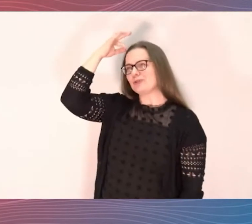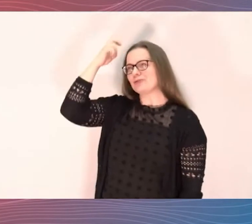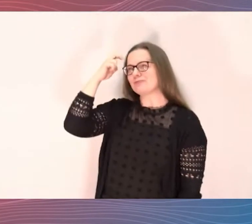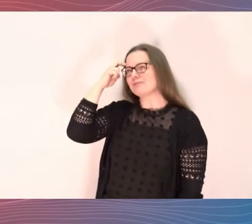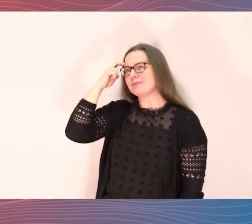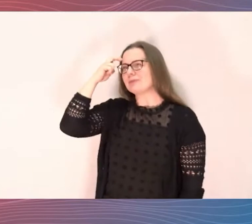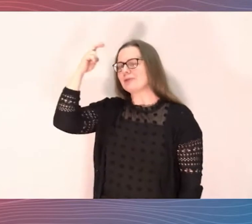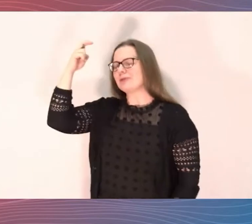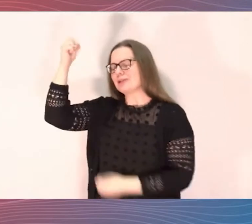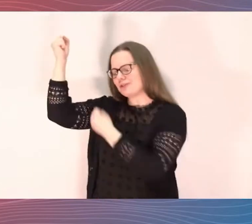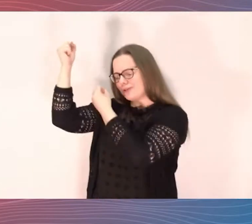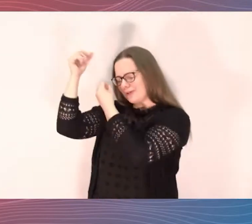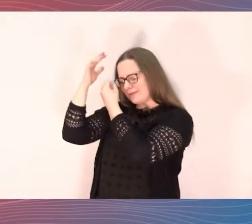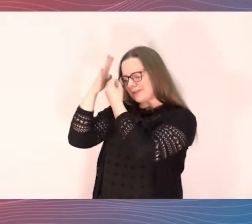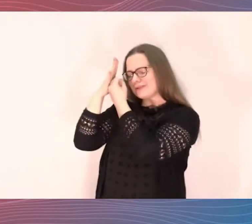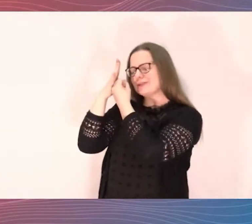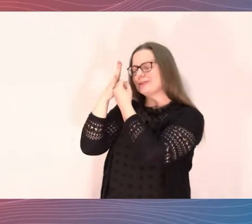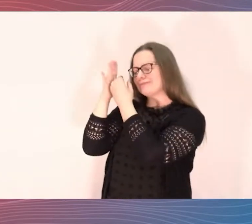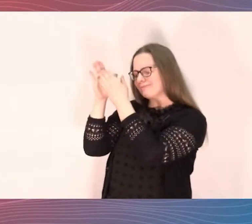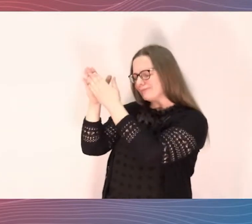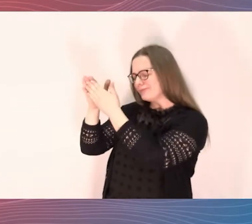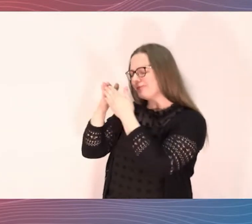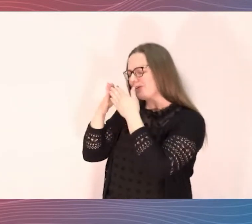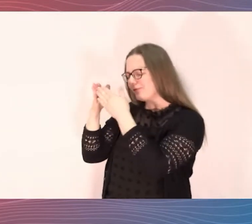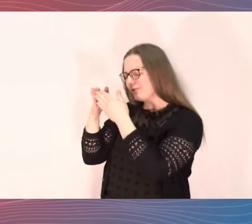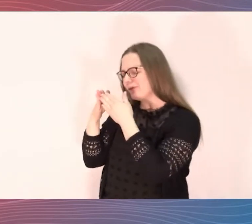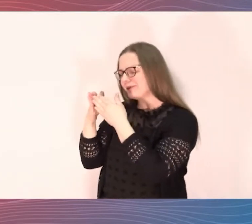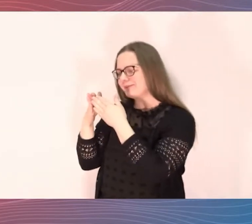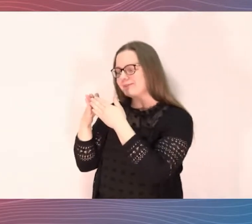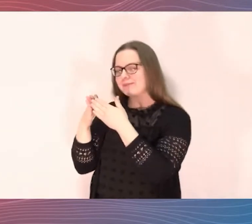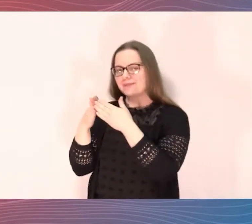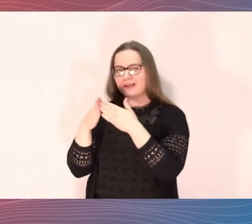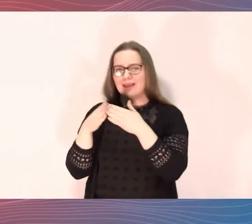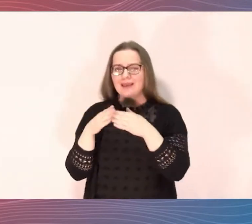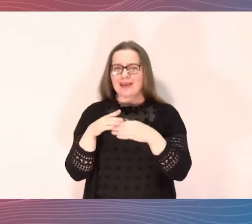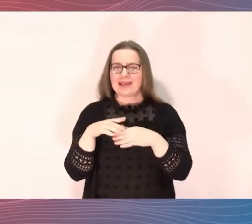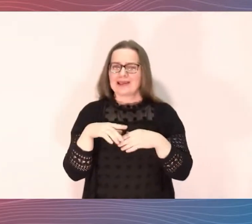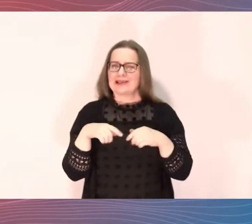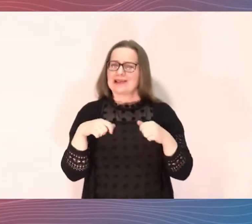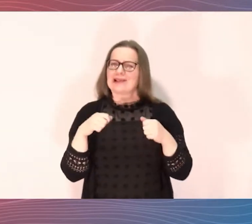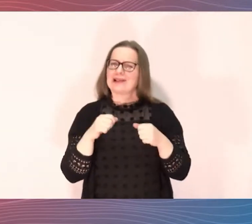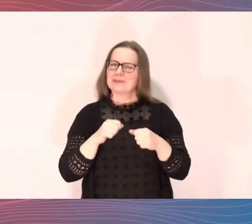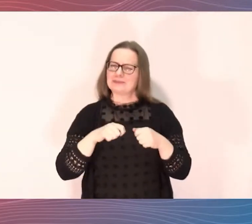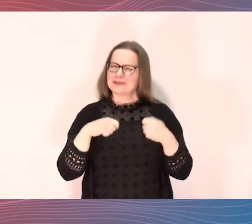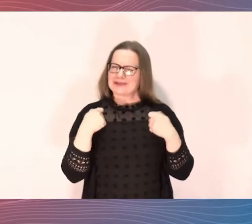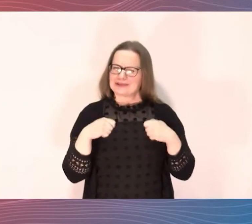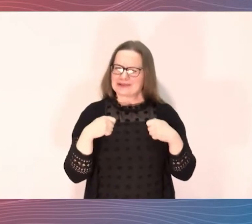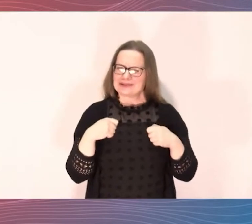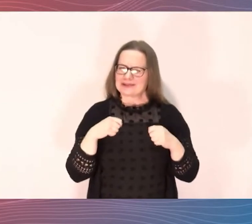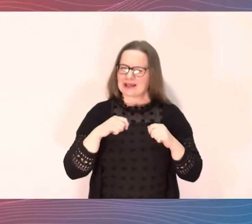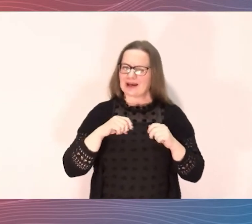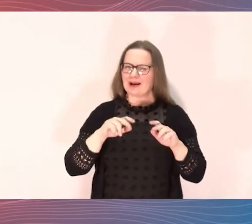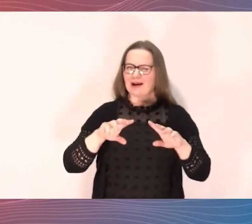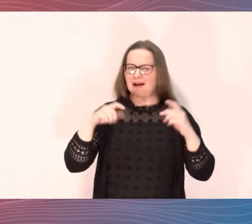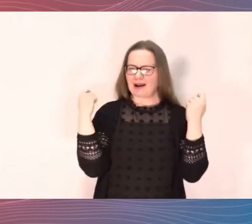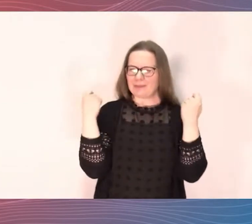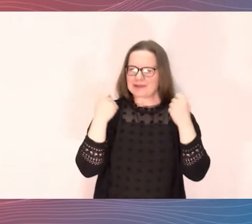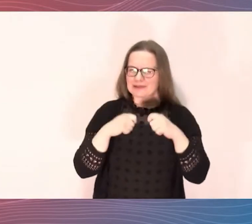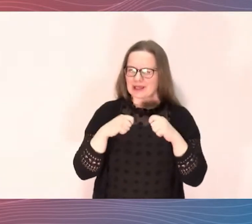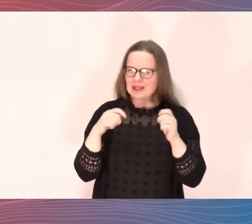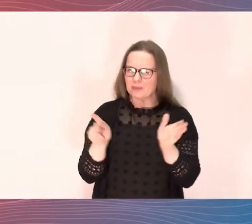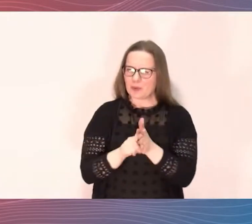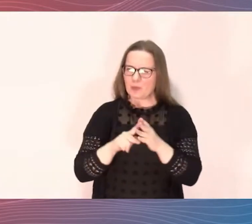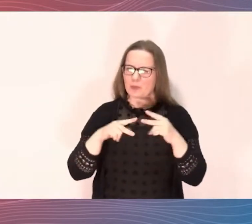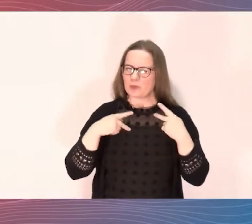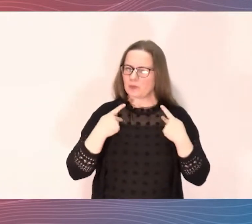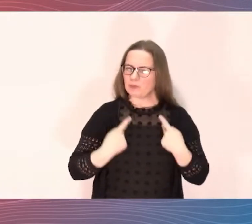é sabedoria e revelação? Irmãos, não depende da sua capacidade de entender. Depende de Deus revelar e depende de você